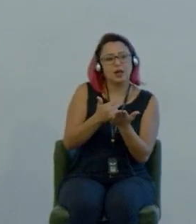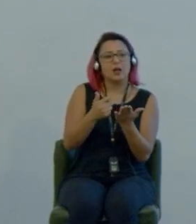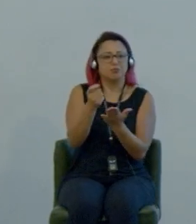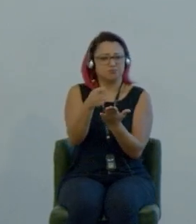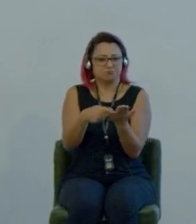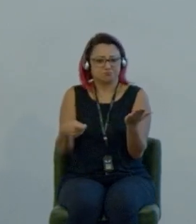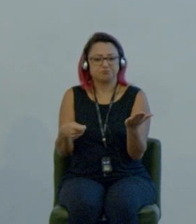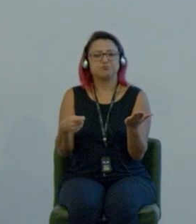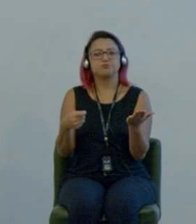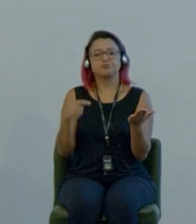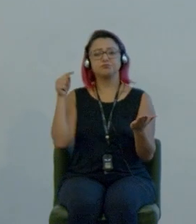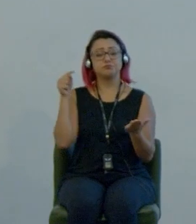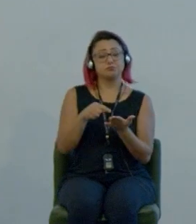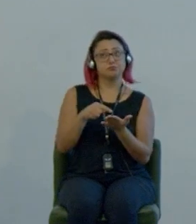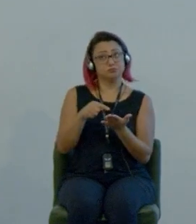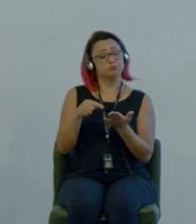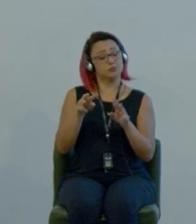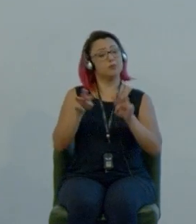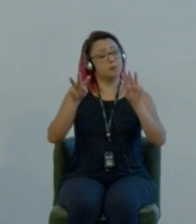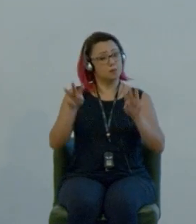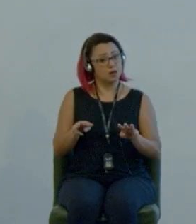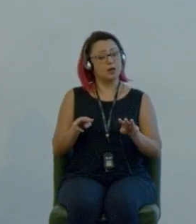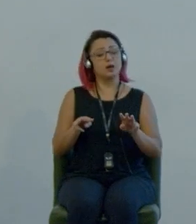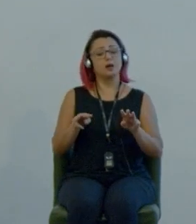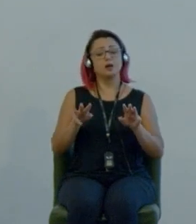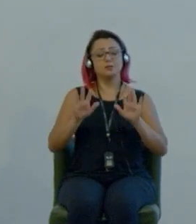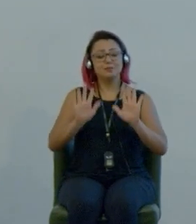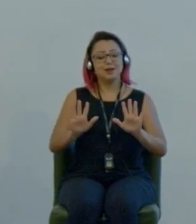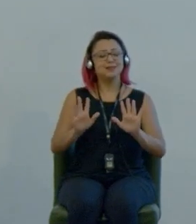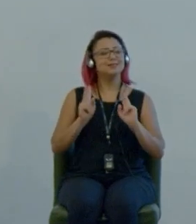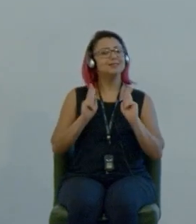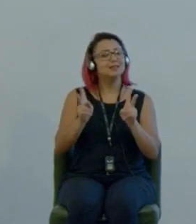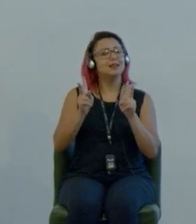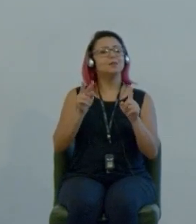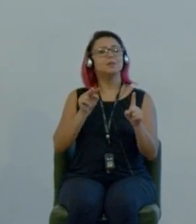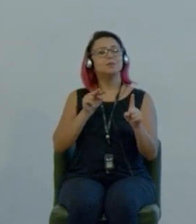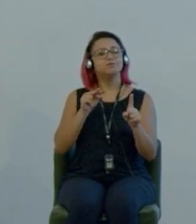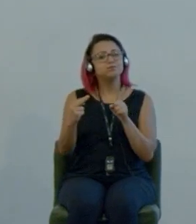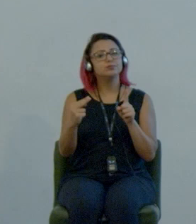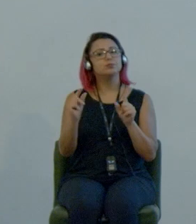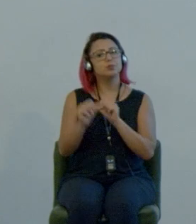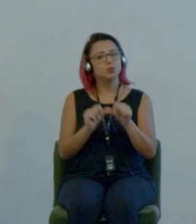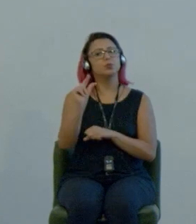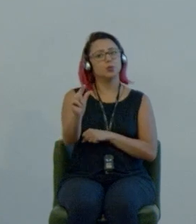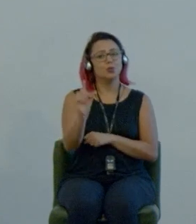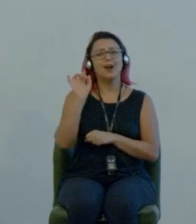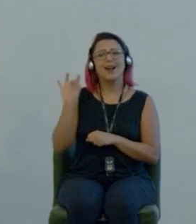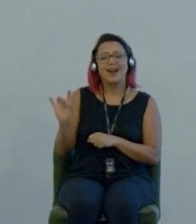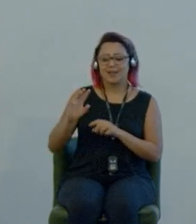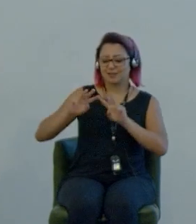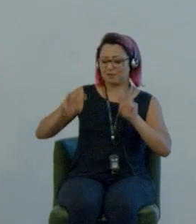c'est des cartes qui déplacent à chaque fois un tout petit peu notre regard. C'est-à-dire qu'elles ont chacune une